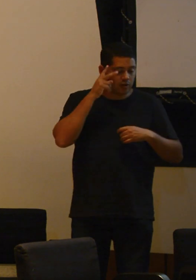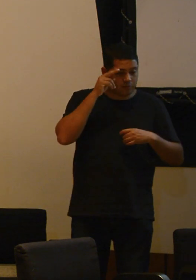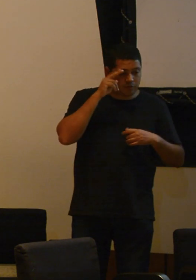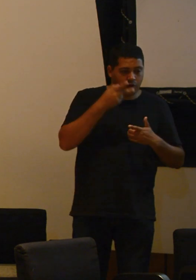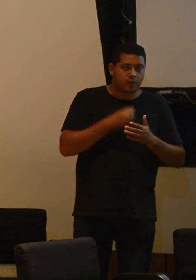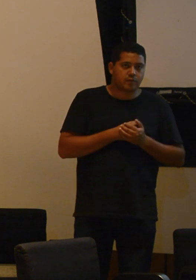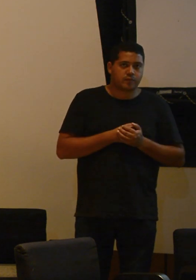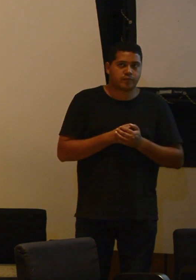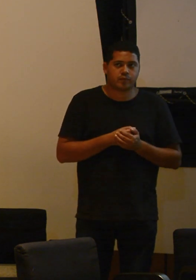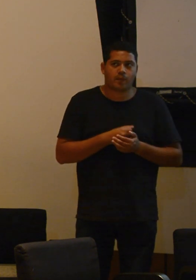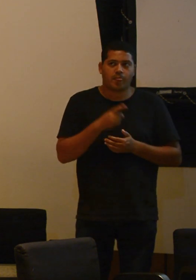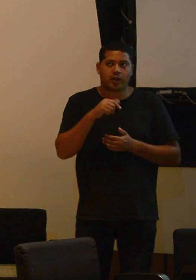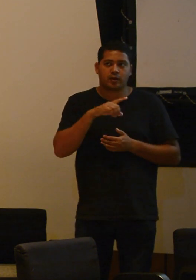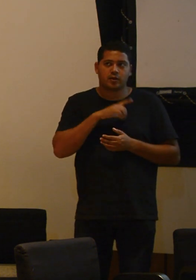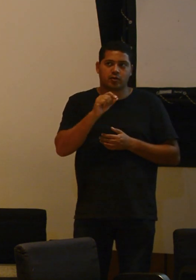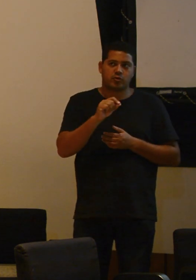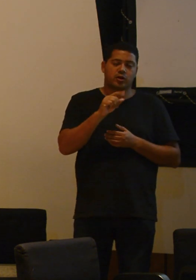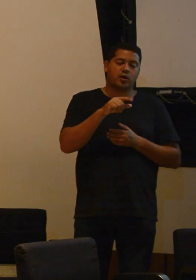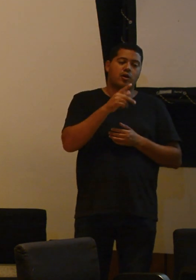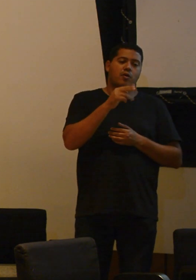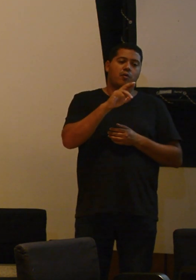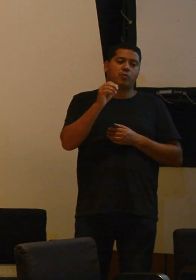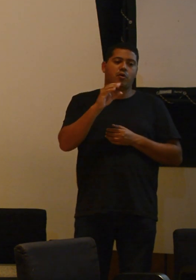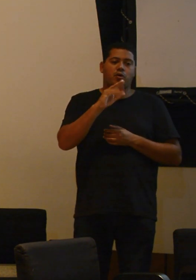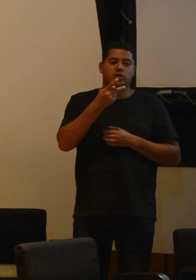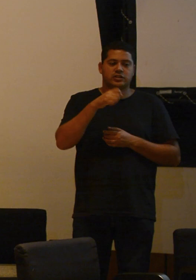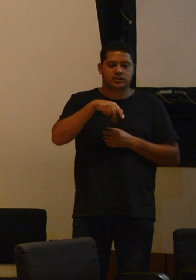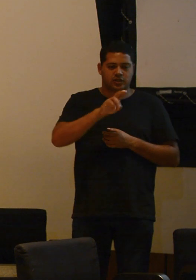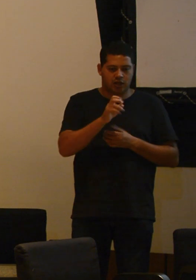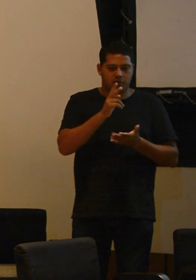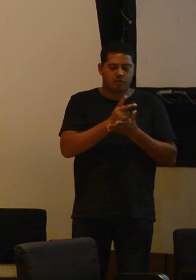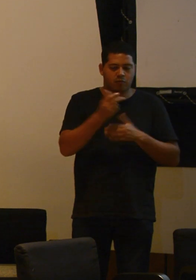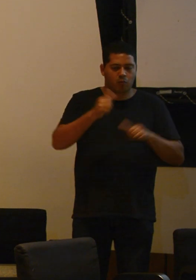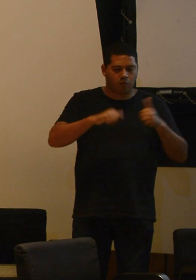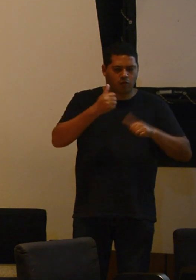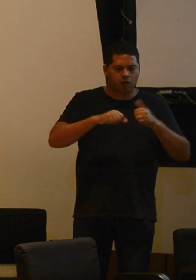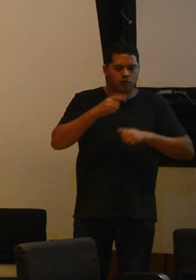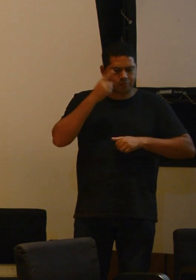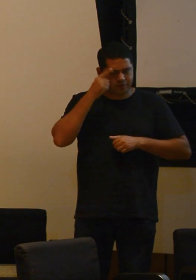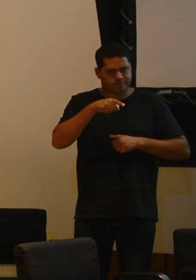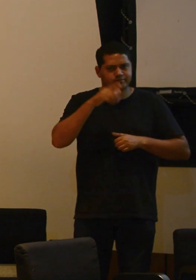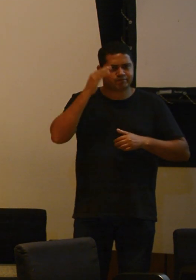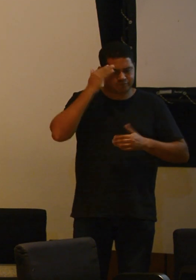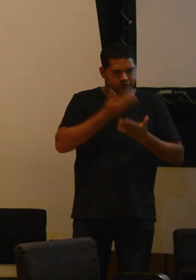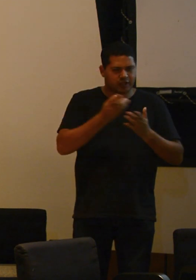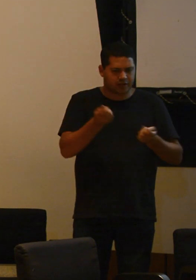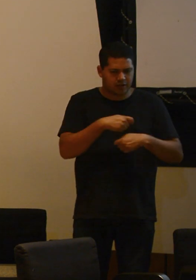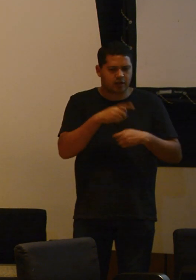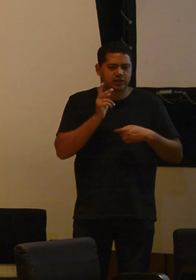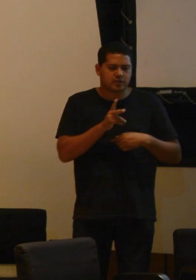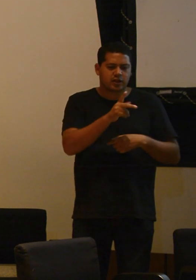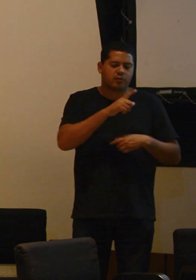infantil é norteada pelo princípio cross-check. Então, mesmo que o avaliador considere confiável, a gente sempre vai ter que